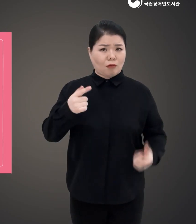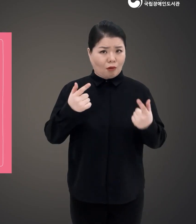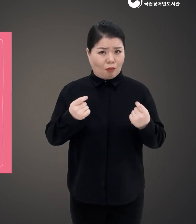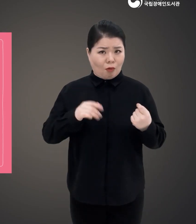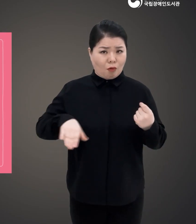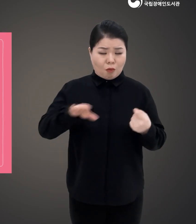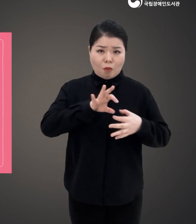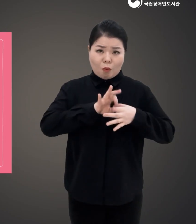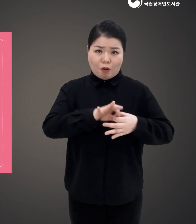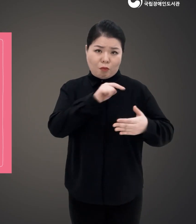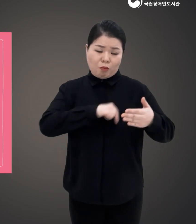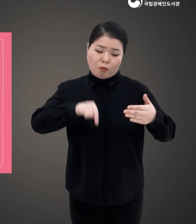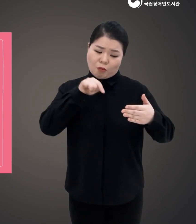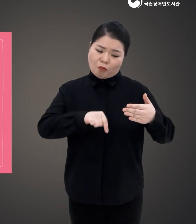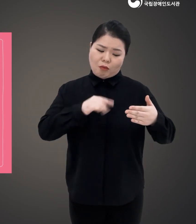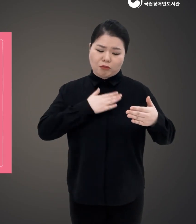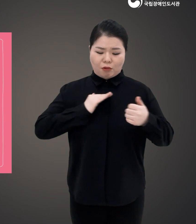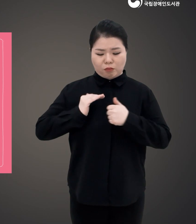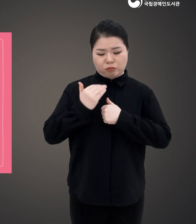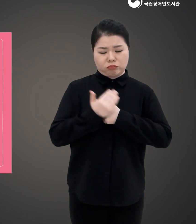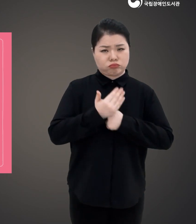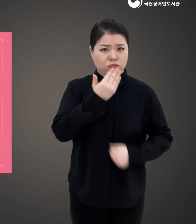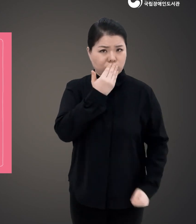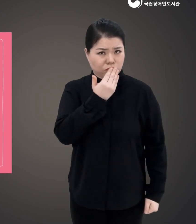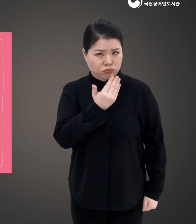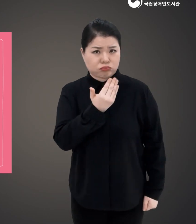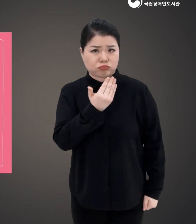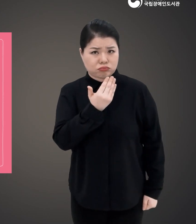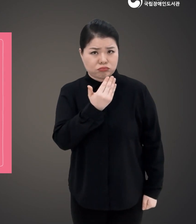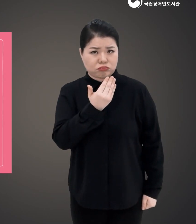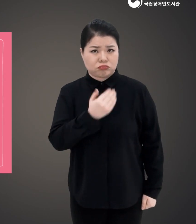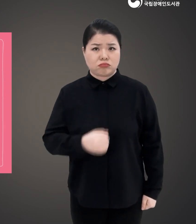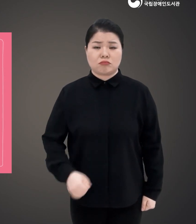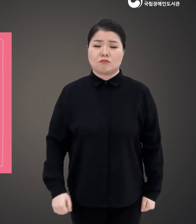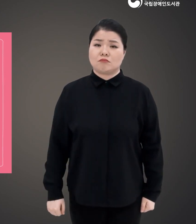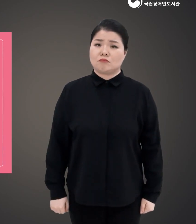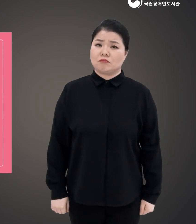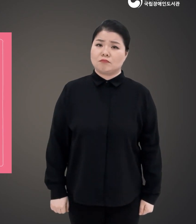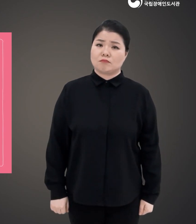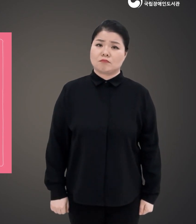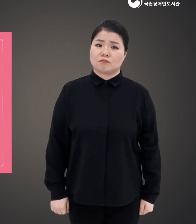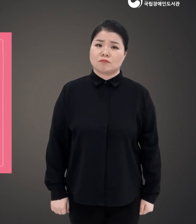과연 우리는 관계 속에 나 자신을 지킬 수 있을까?